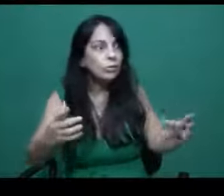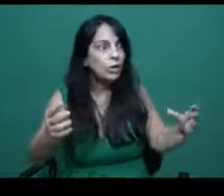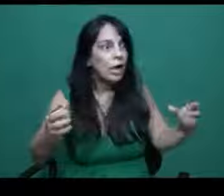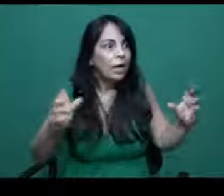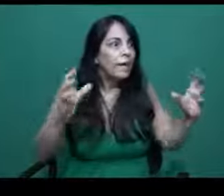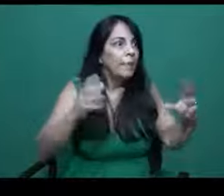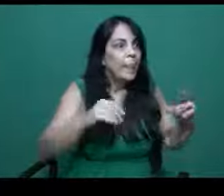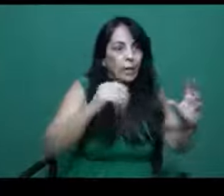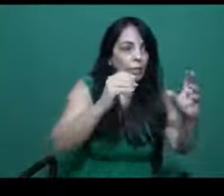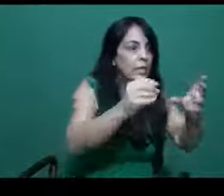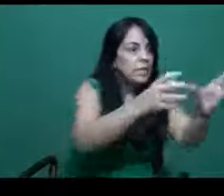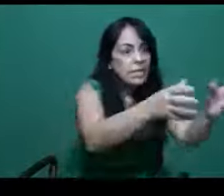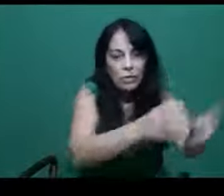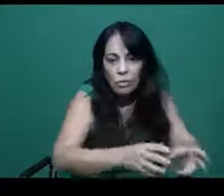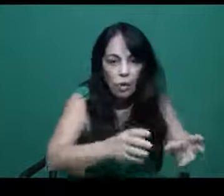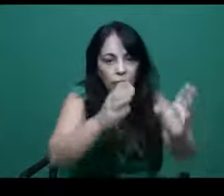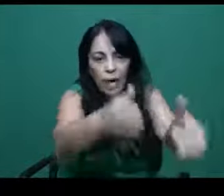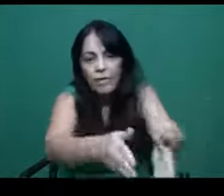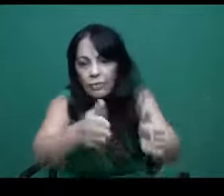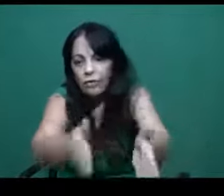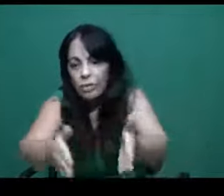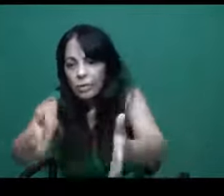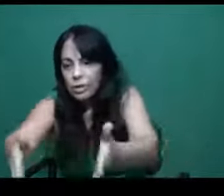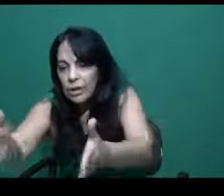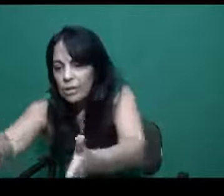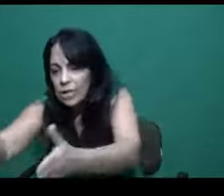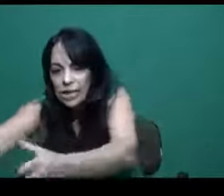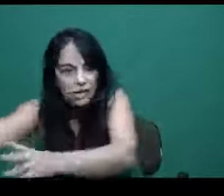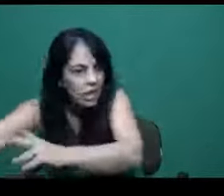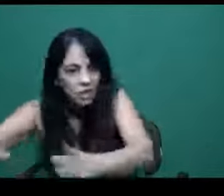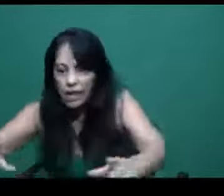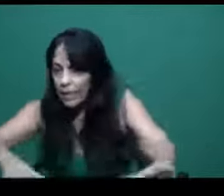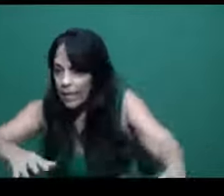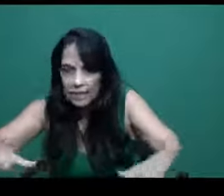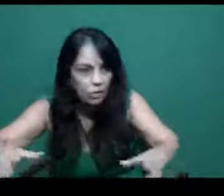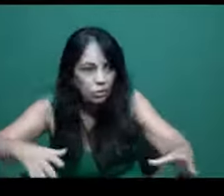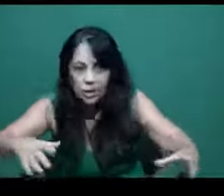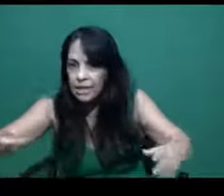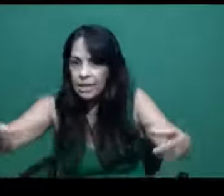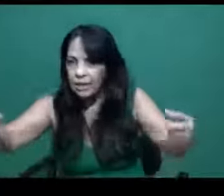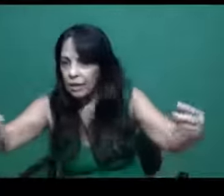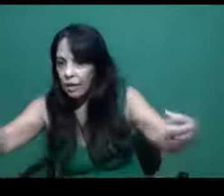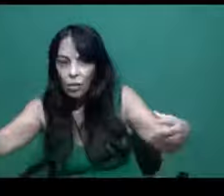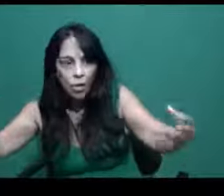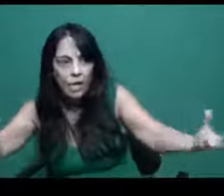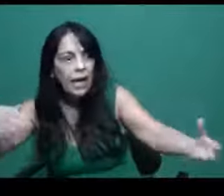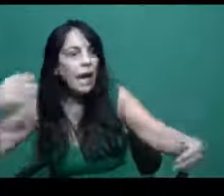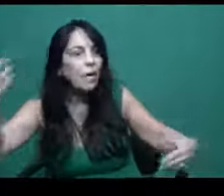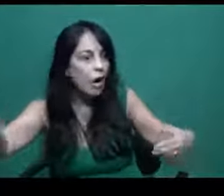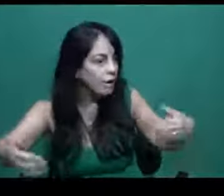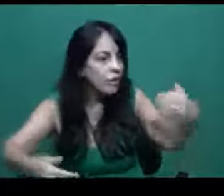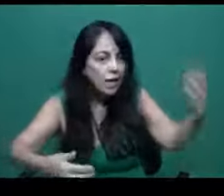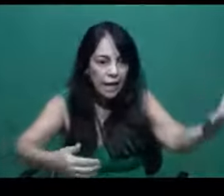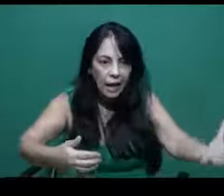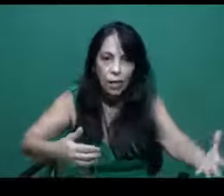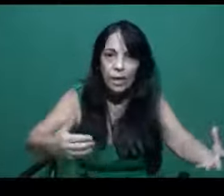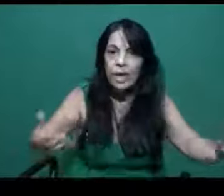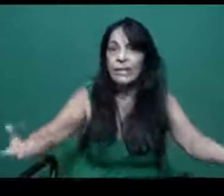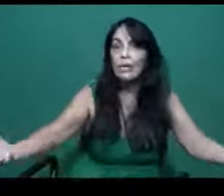mundo. Precisa do ovo. Aí foram botando os ingredientes na mesa e tudo assim. O que é agora? O que é agora? Cada um